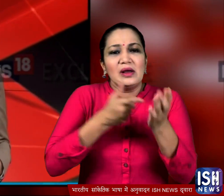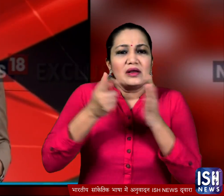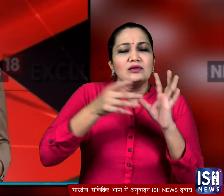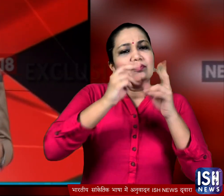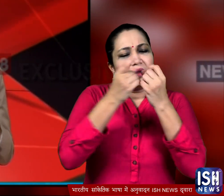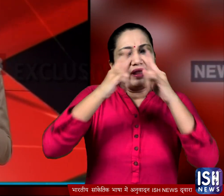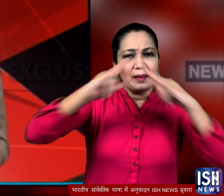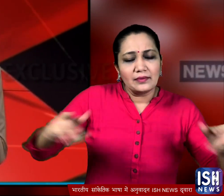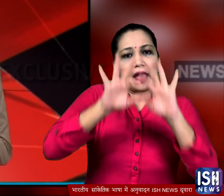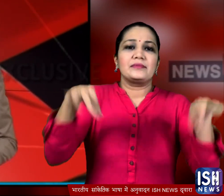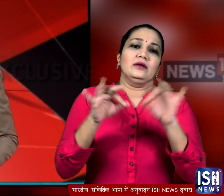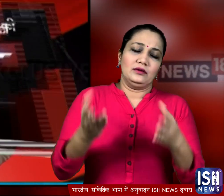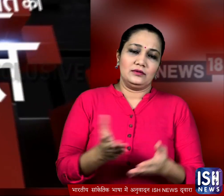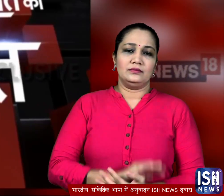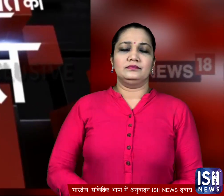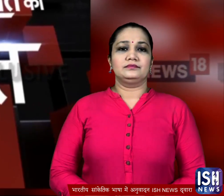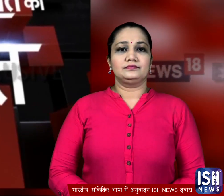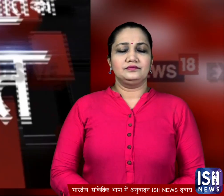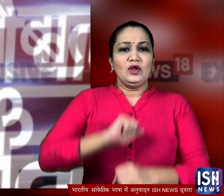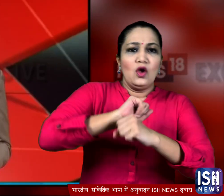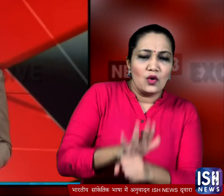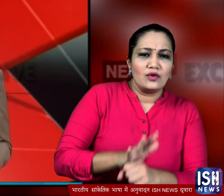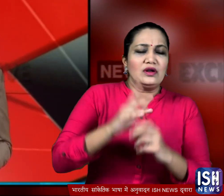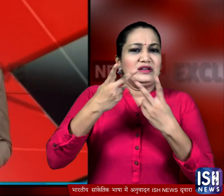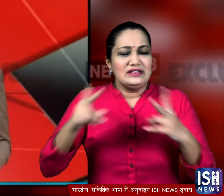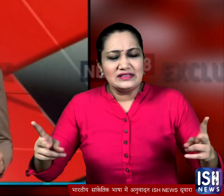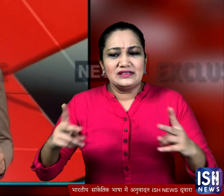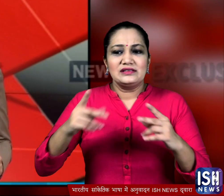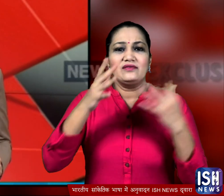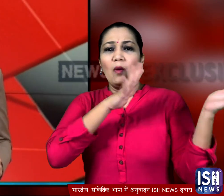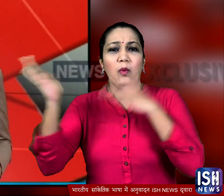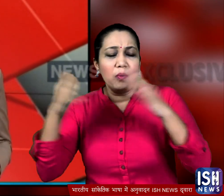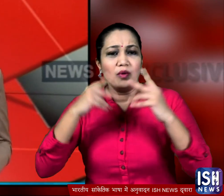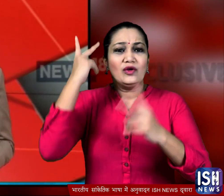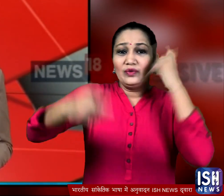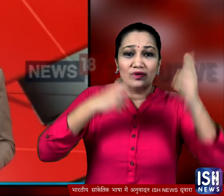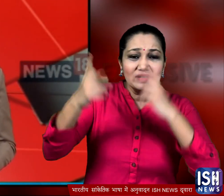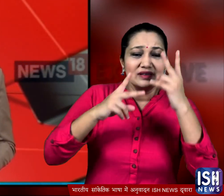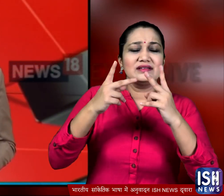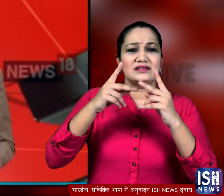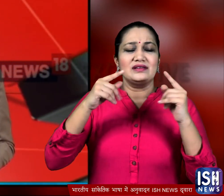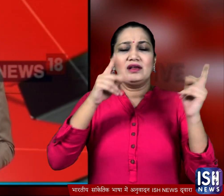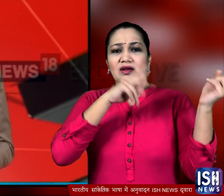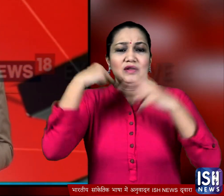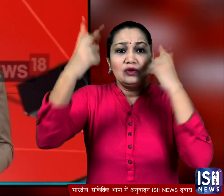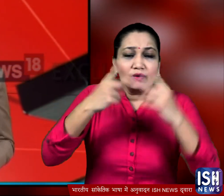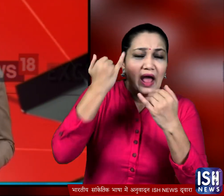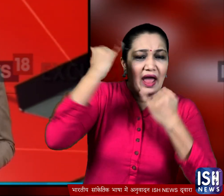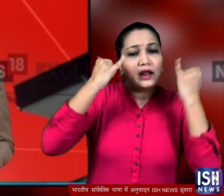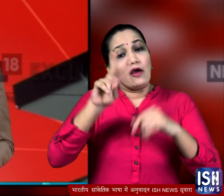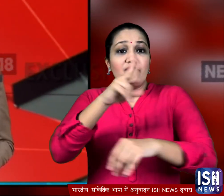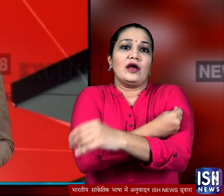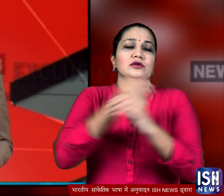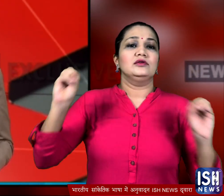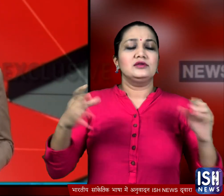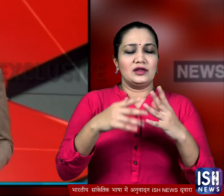बहुत सारे तंबू अब खाली दिखने लगे। कोरोना की मार झेल रही पर्यटन से जुड़ी कंपनियों ने अब सैर सपाटे के साथ वैक्सीन का ऑफर देना